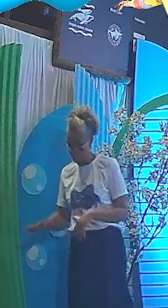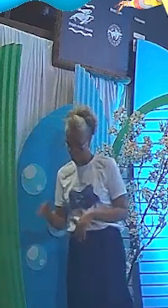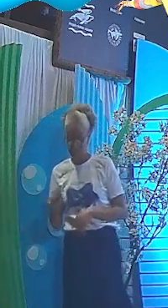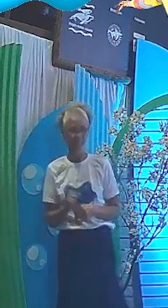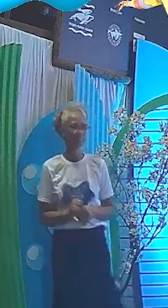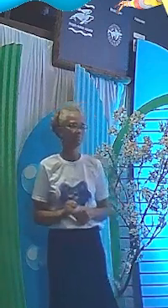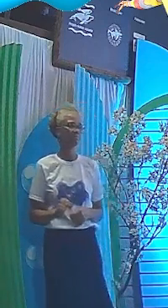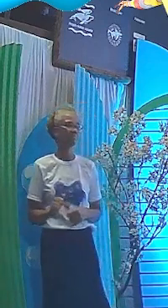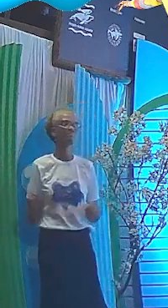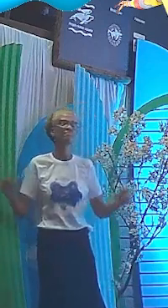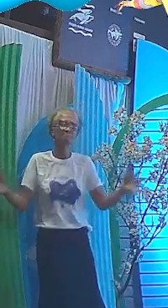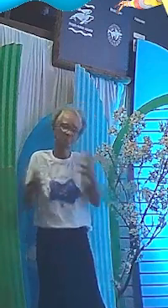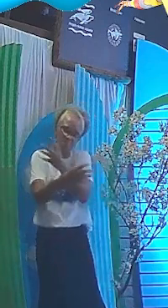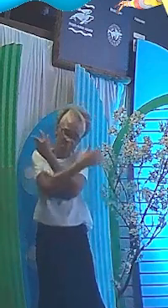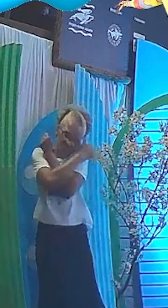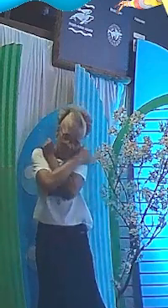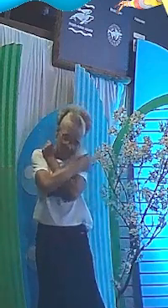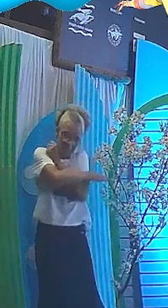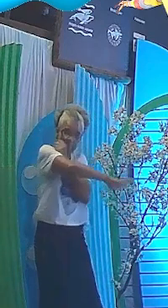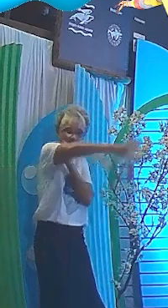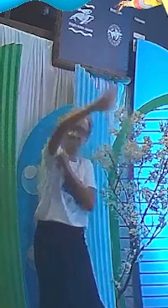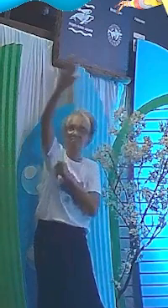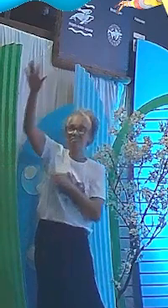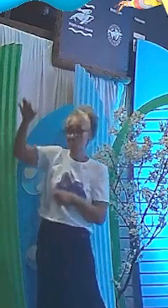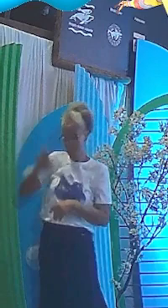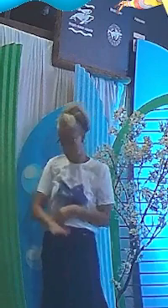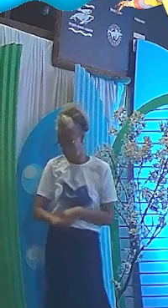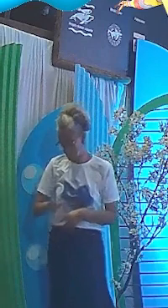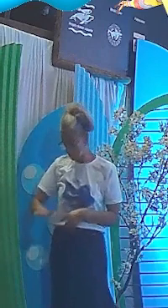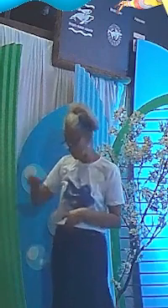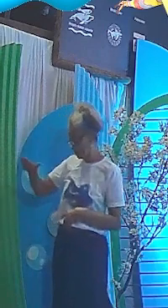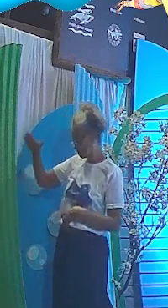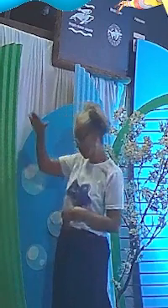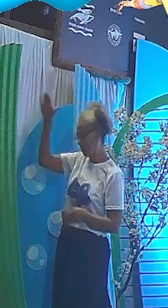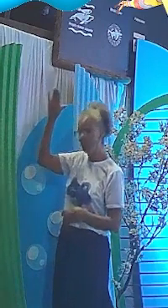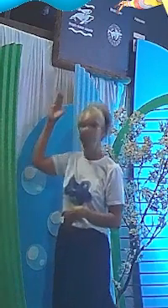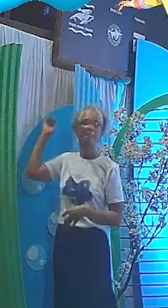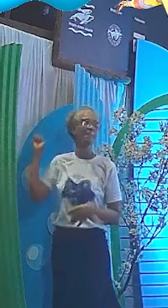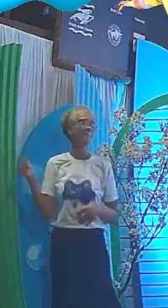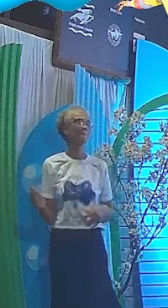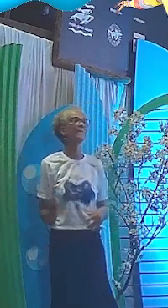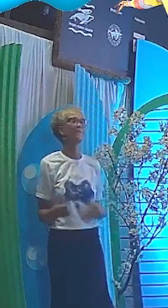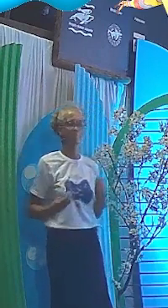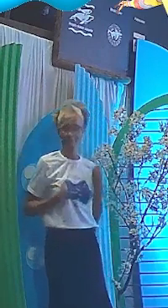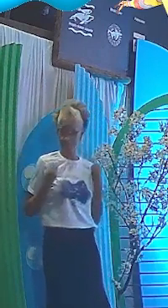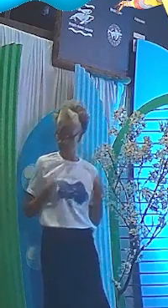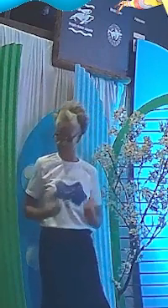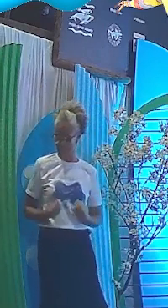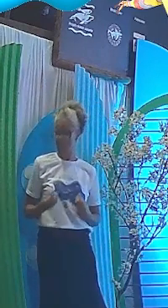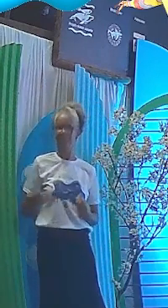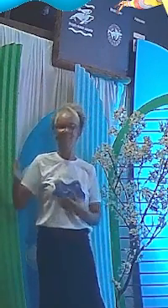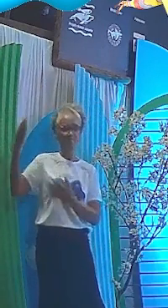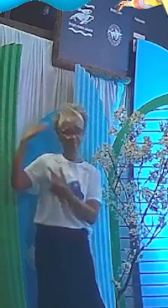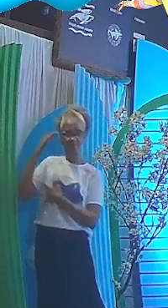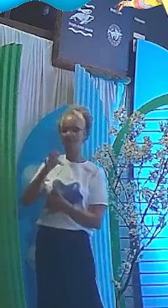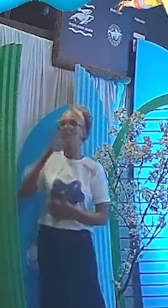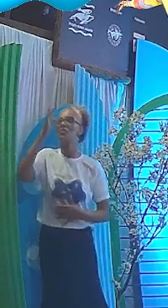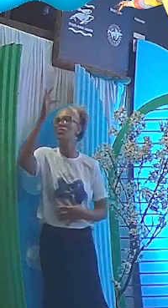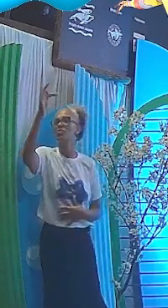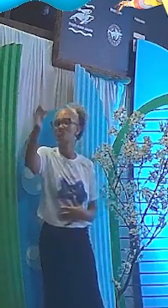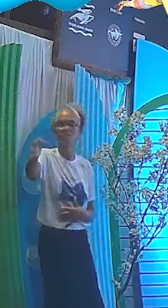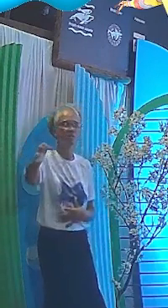abraçar todas as crianças de todas as idades, quem já foi criança e quem está vivendo a infância agora. Bom, eu sou uma mulher